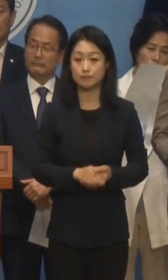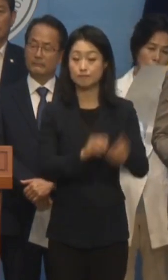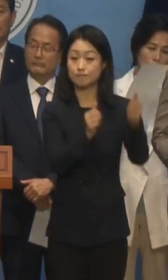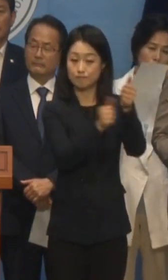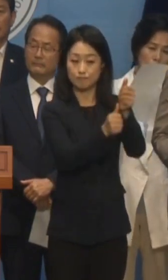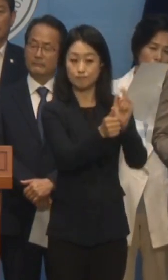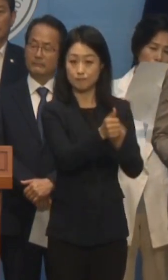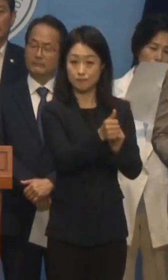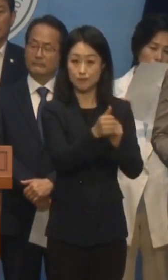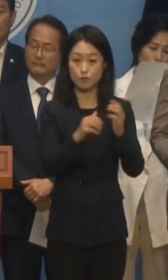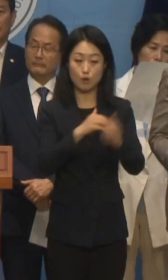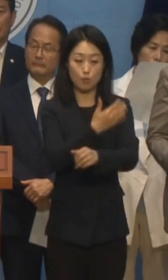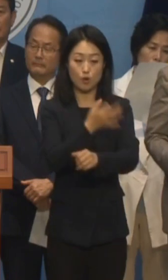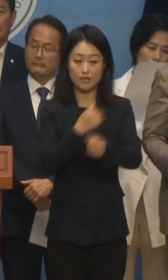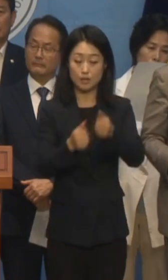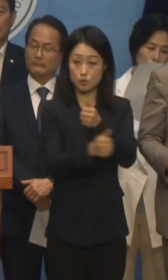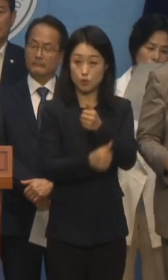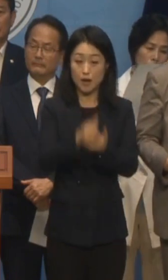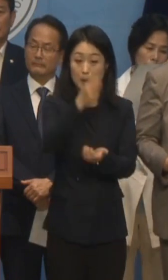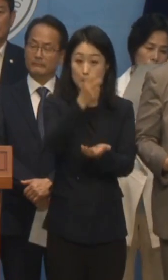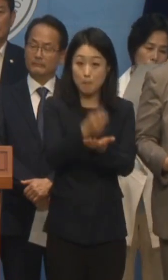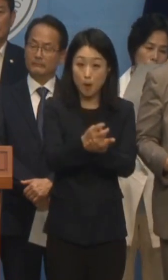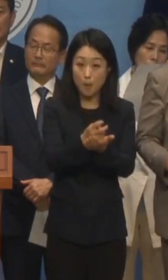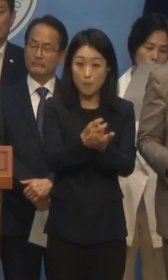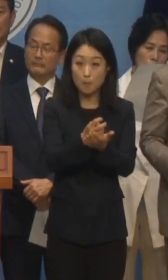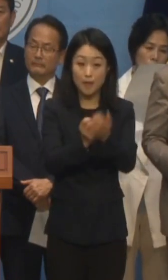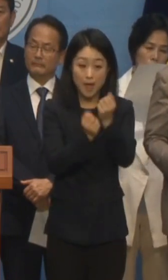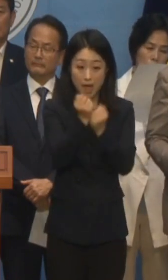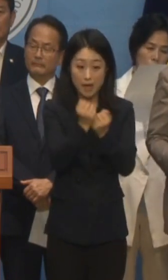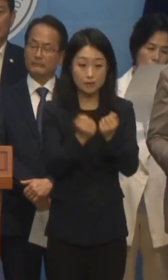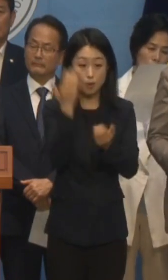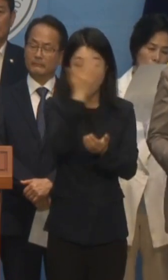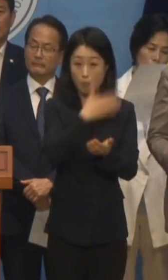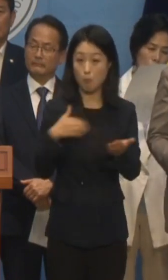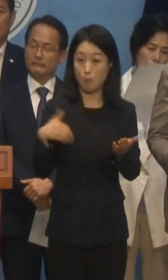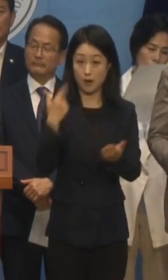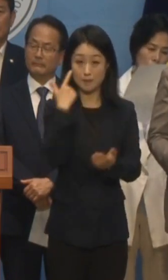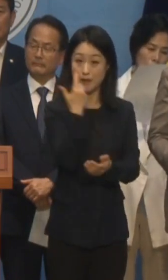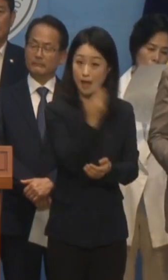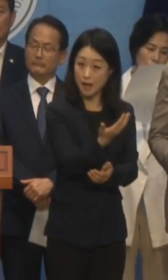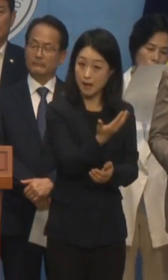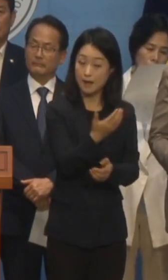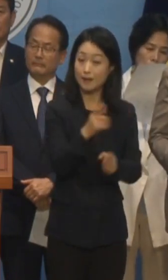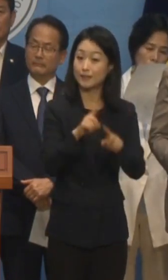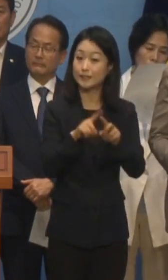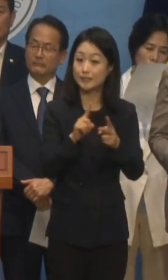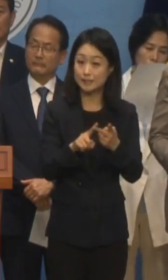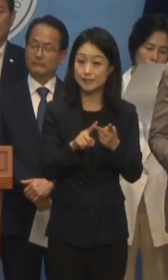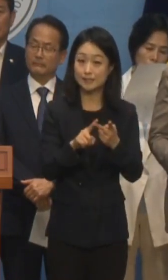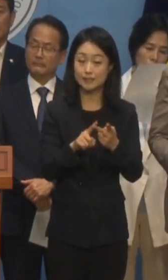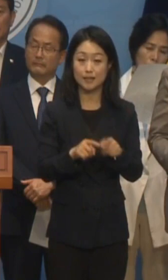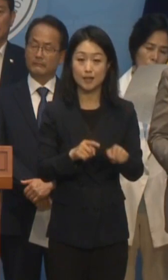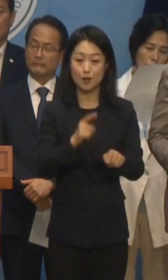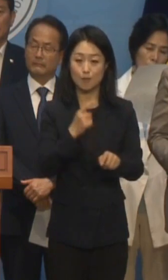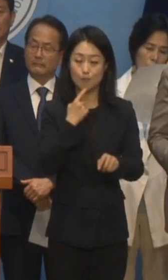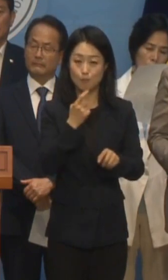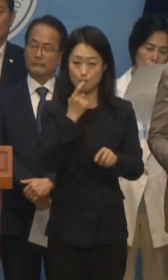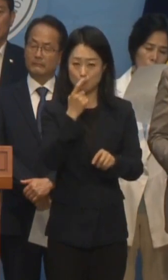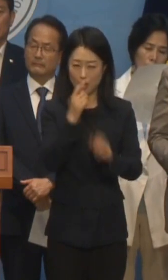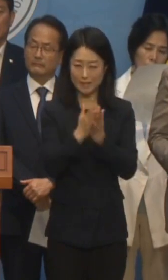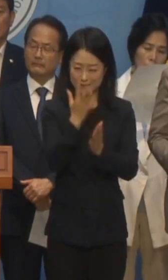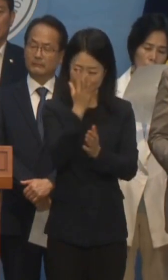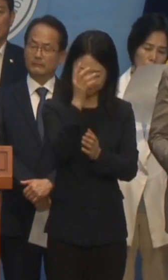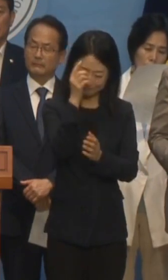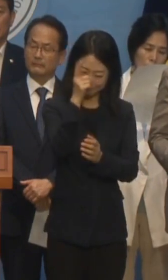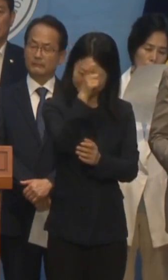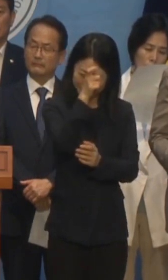부위원장은 권익위법도 제대로 독해할 줄 모른다는 것입니까? 아님 본인이 그렇게 우기면은 국민들이 모를